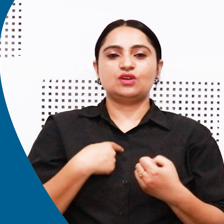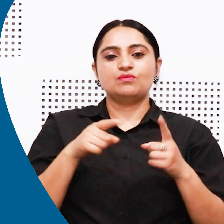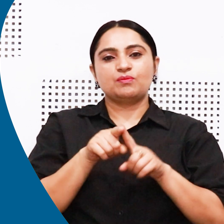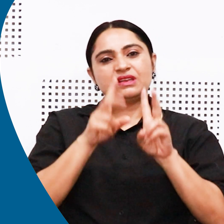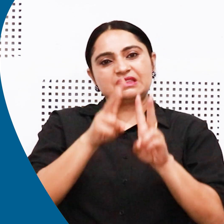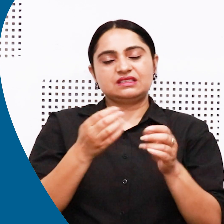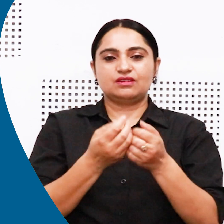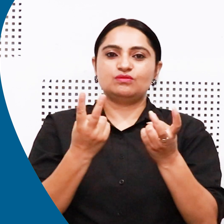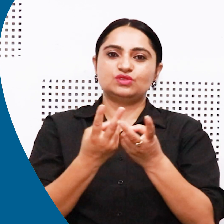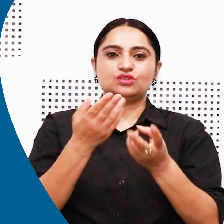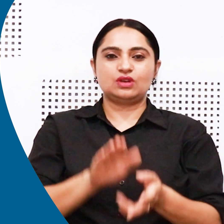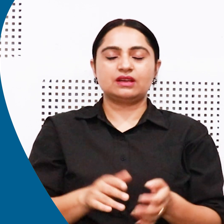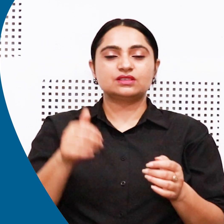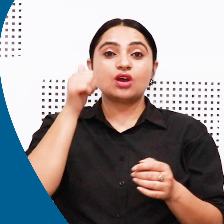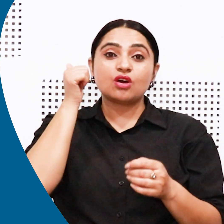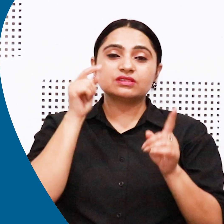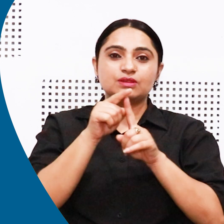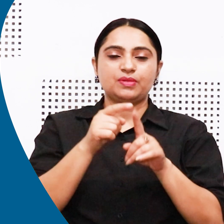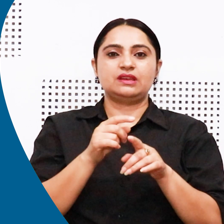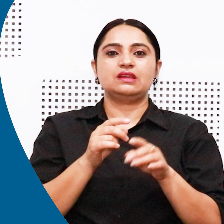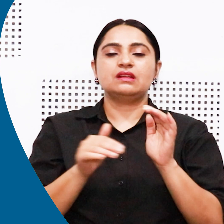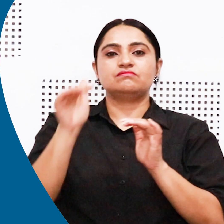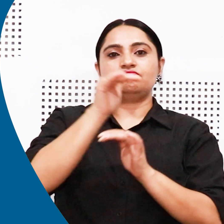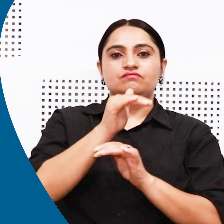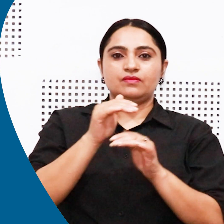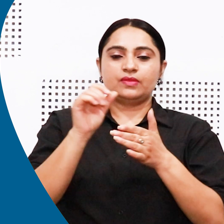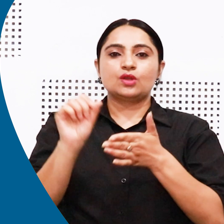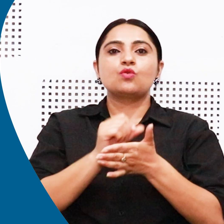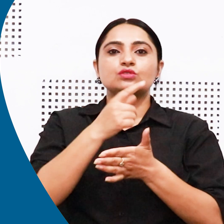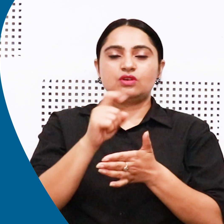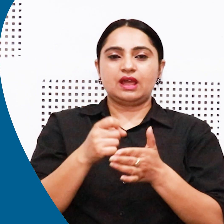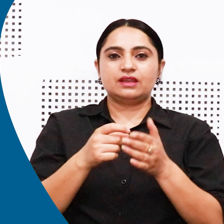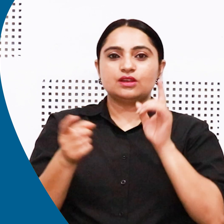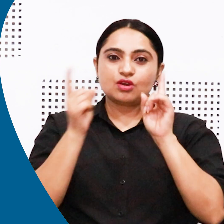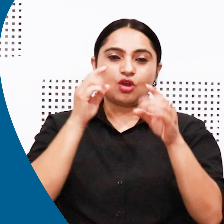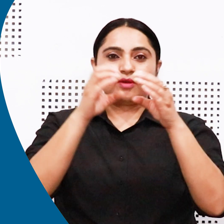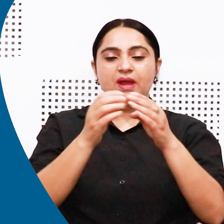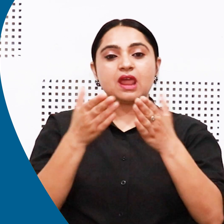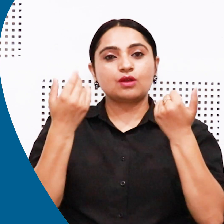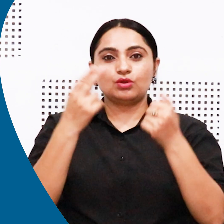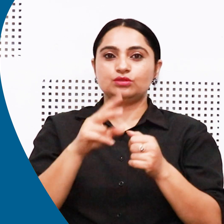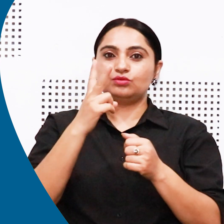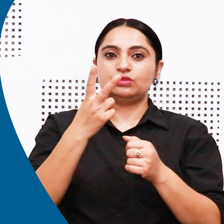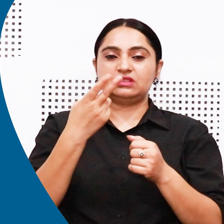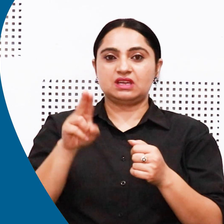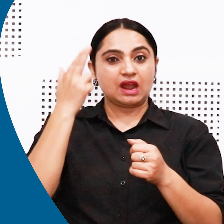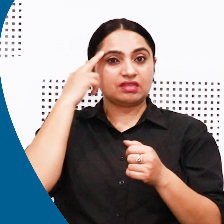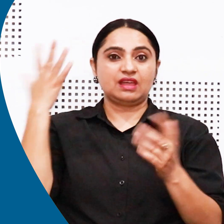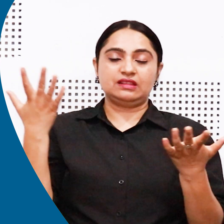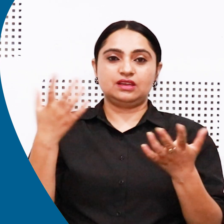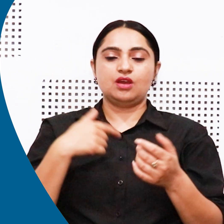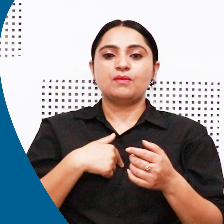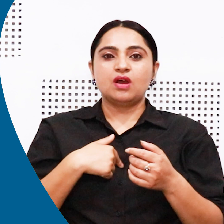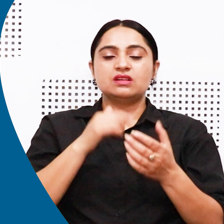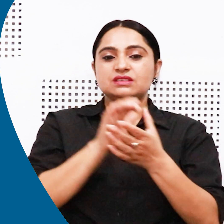गरम जस्तो लाग्छ। अस्ति नै पनि एडभान्स कोर्सको लागि नगरपालिकाले खोलेको थियो, त्यो 2 जनालाई थाहा थिएन, अनि